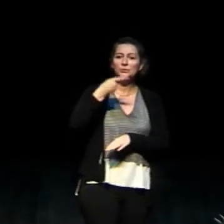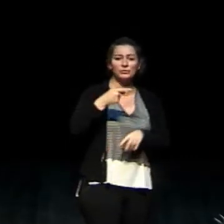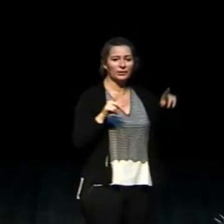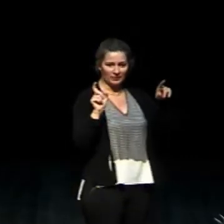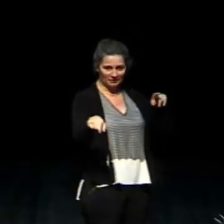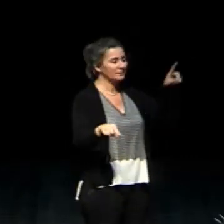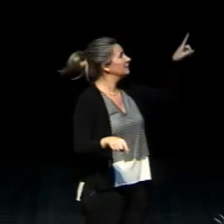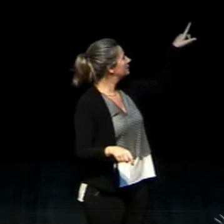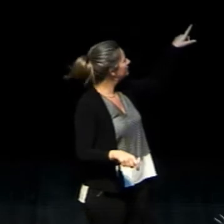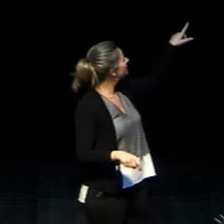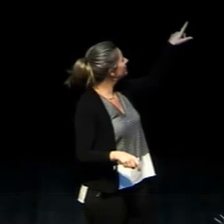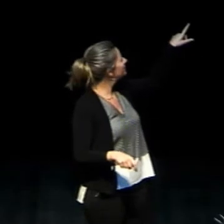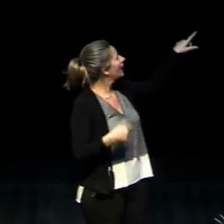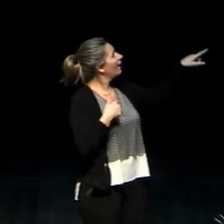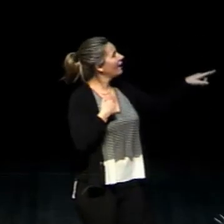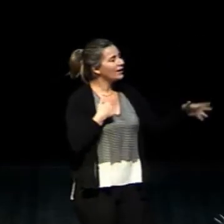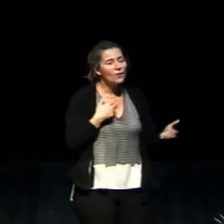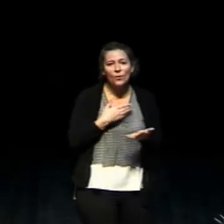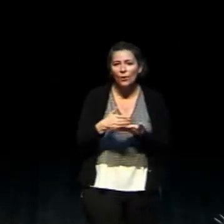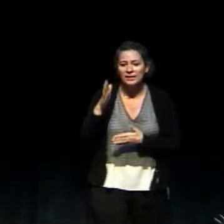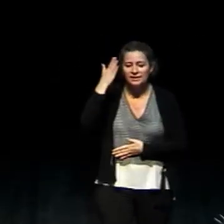de uma forma diferente.